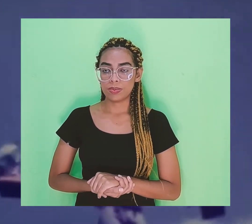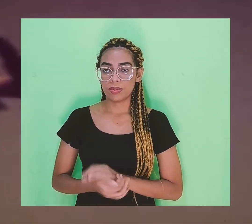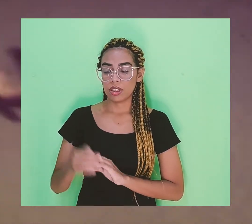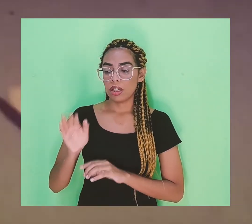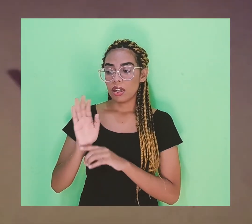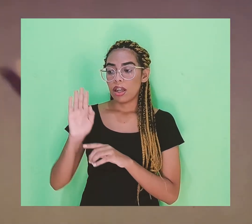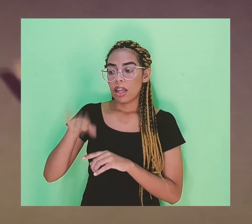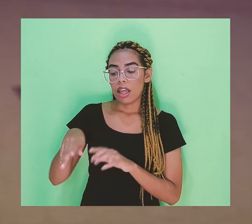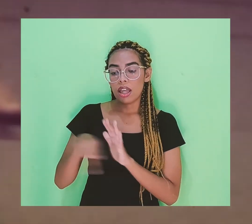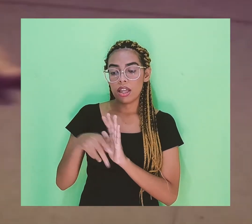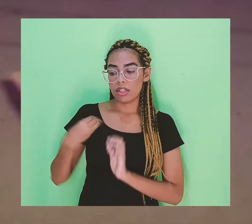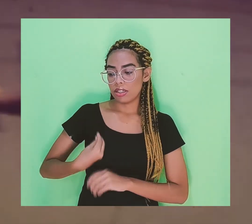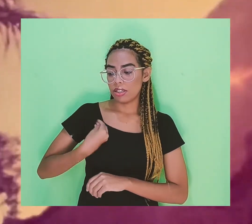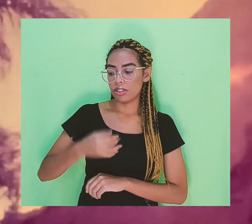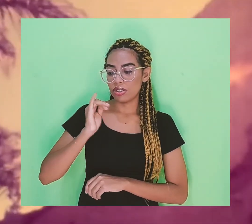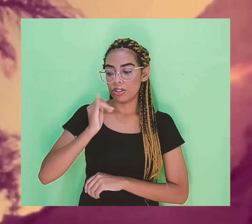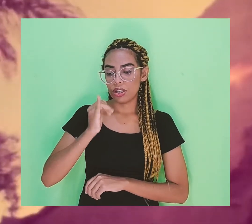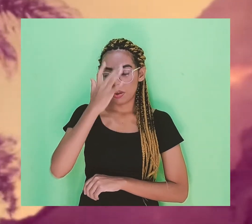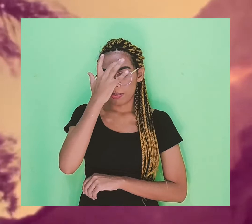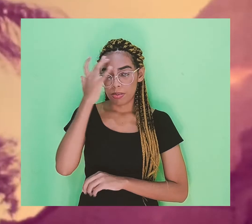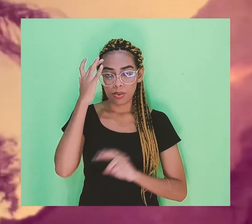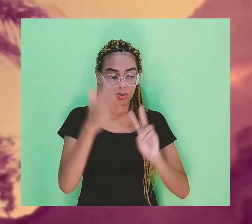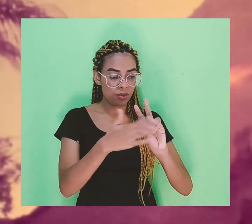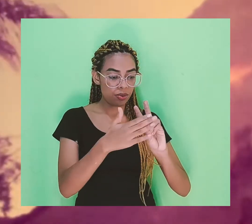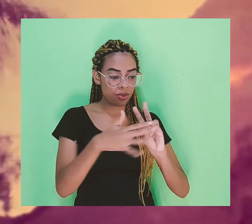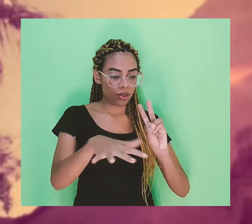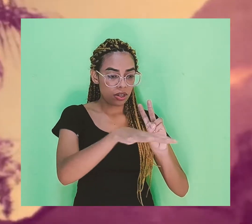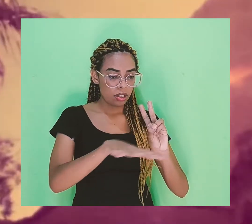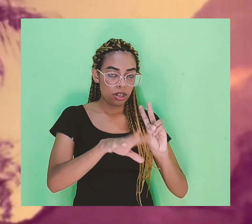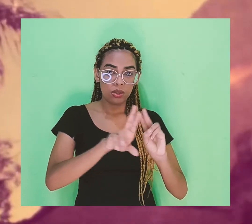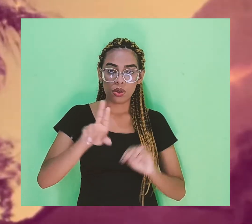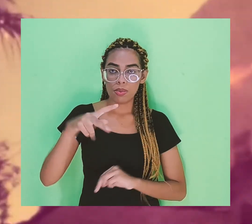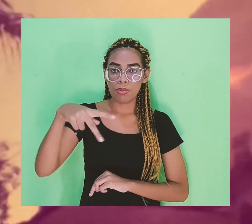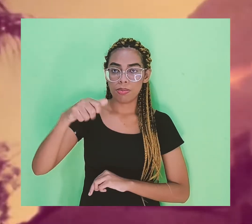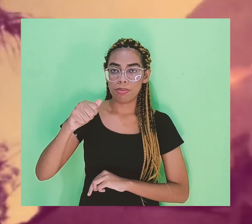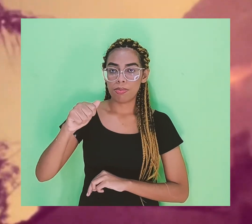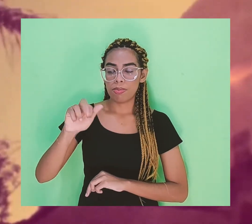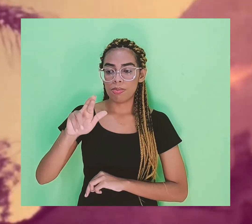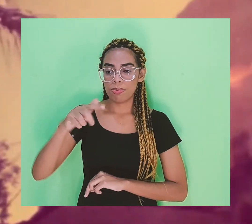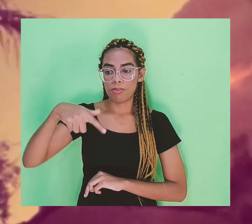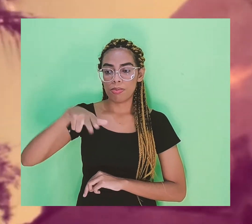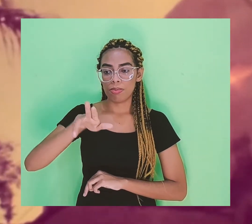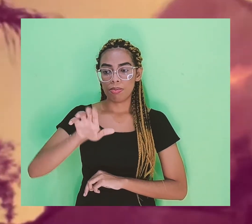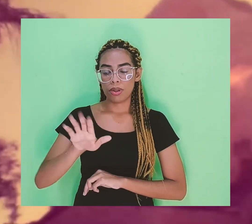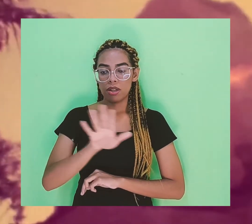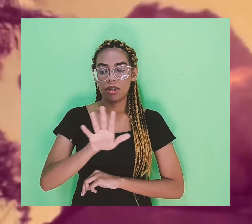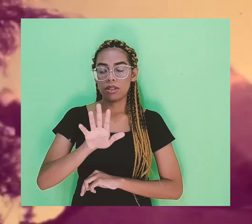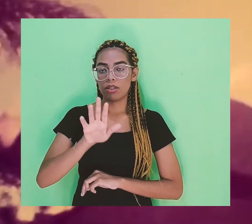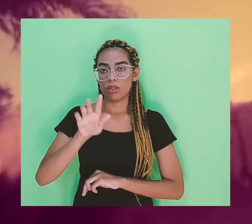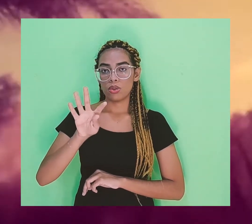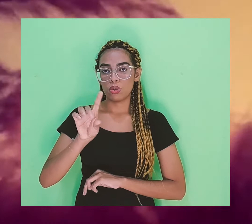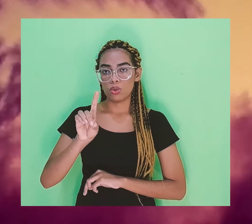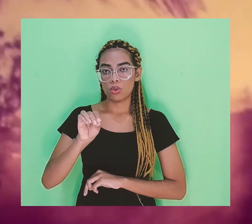que é um povo indígena que hoje reside no Parque do Xingu, que eles foram levados para lá pelos irmãos Vilas Boas, que são os grandes fundadores